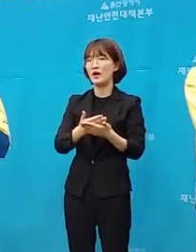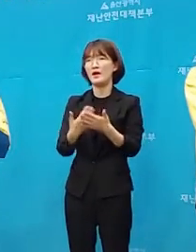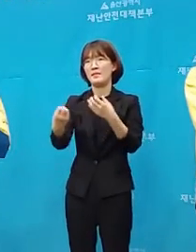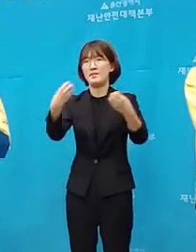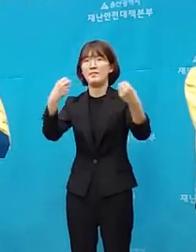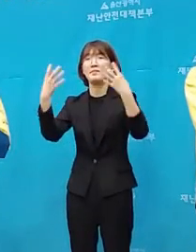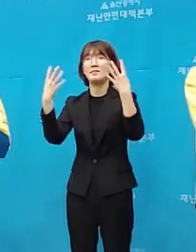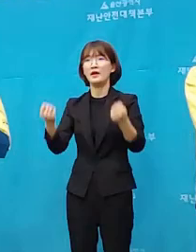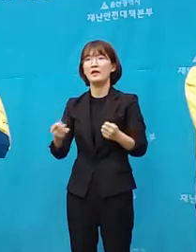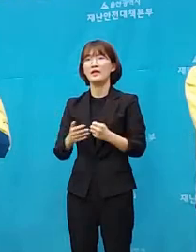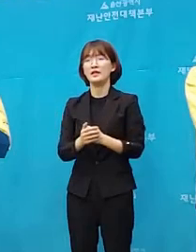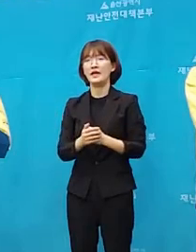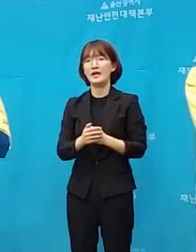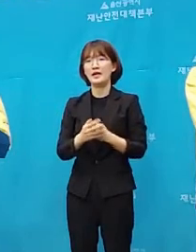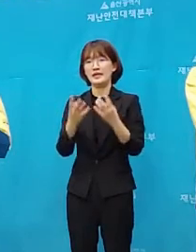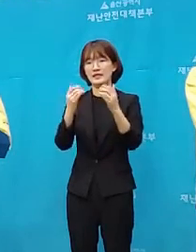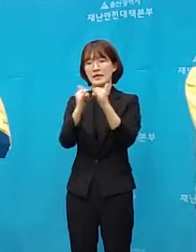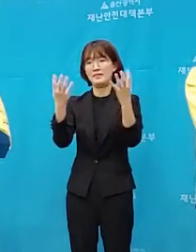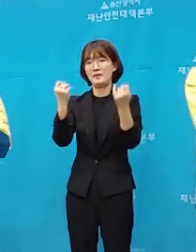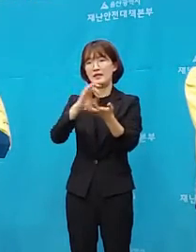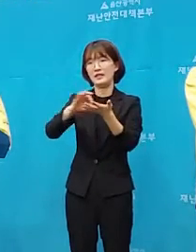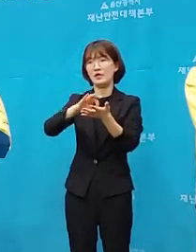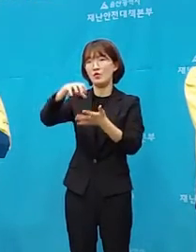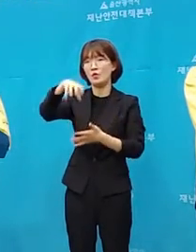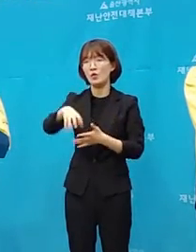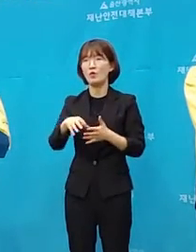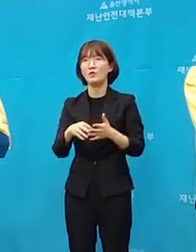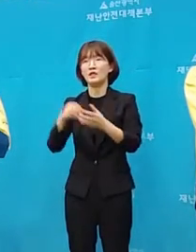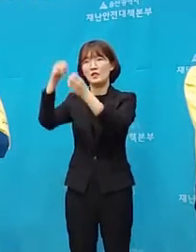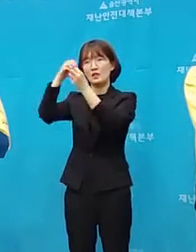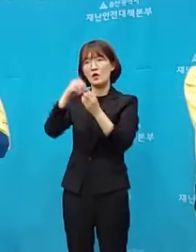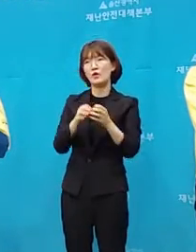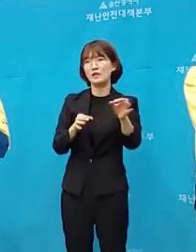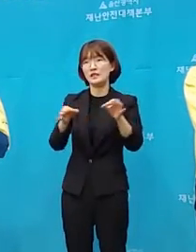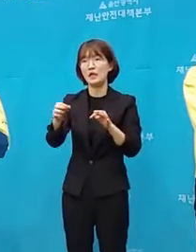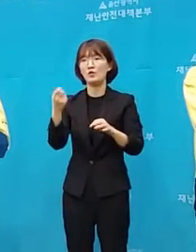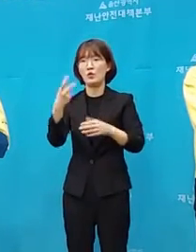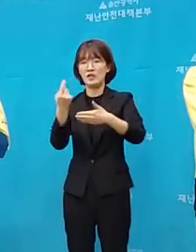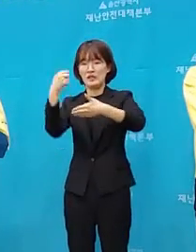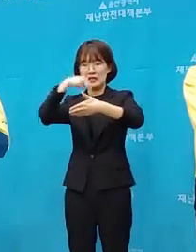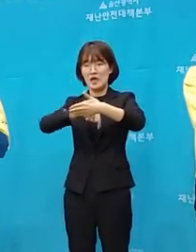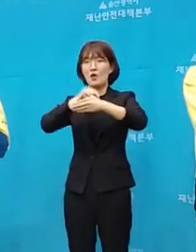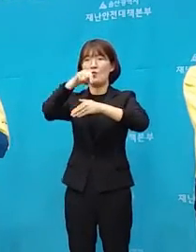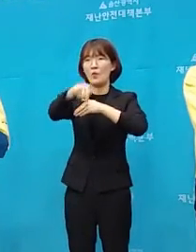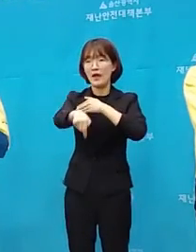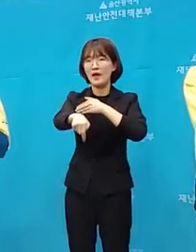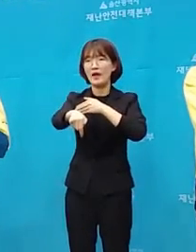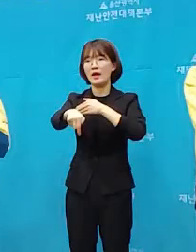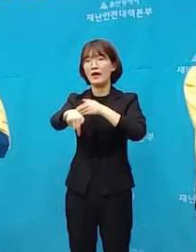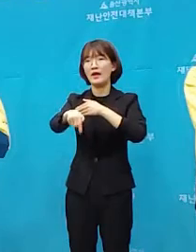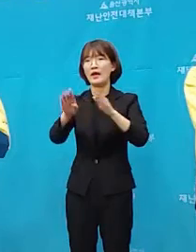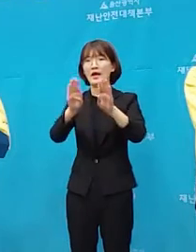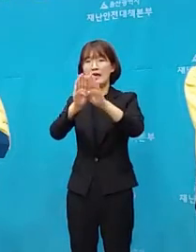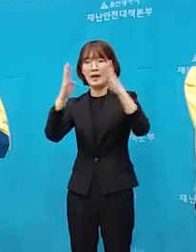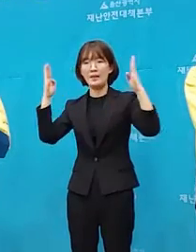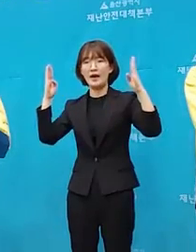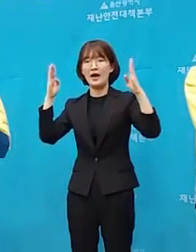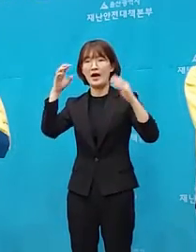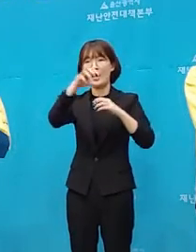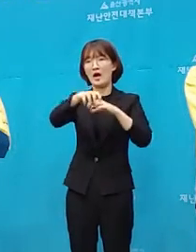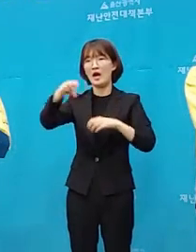지금까지 다중이용시설, 전통시장 등 실외, 야외, 오픈된 공간, 개방된